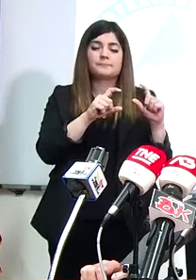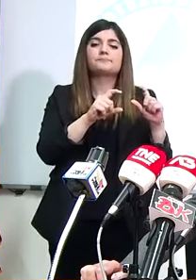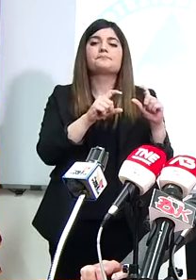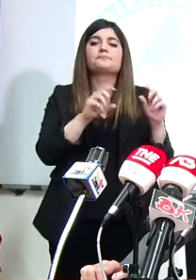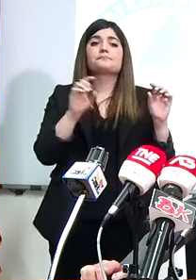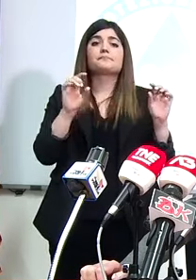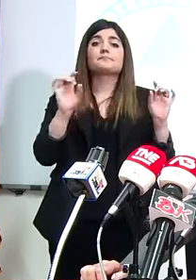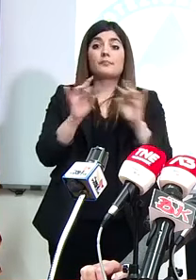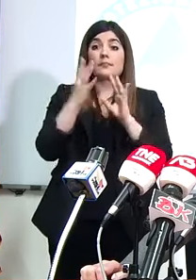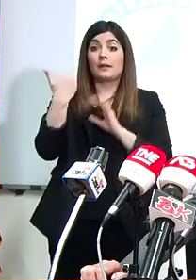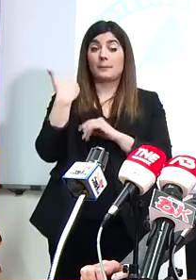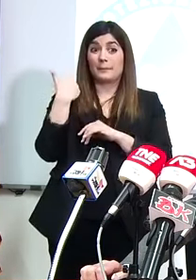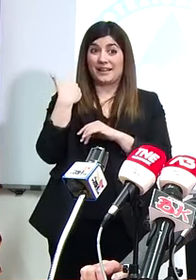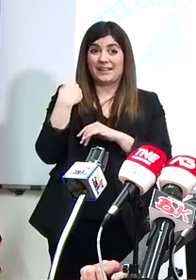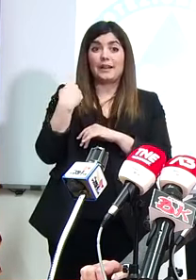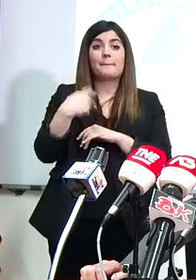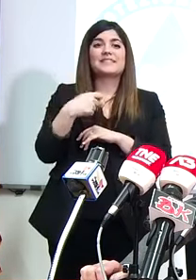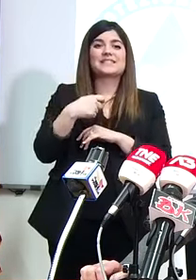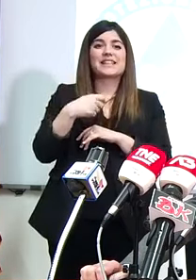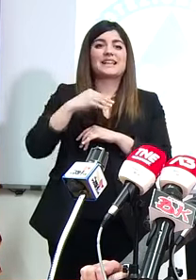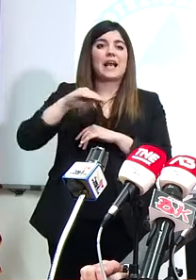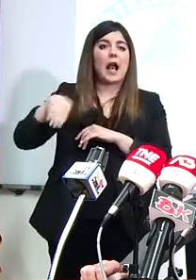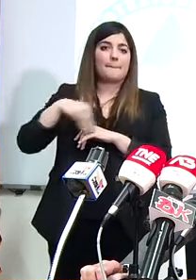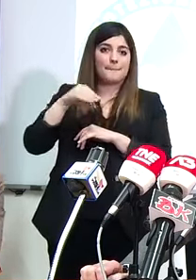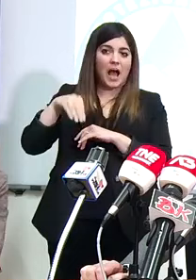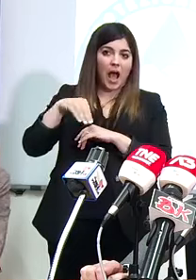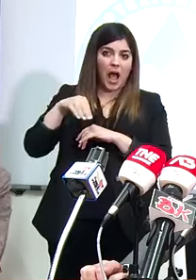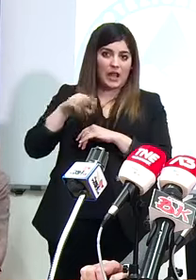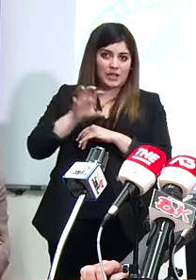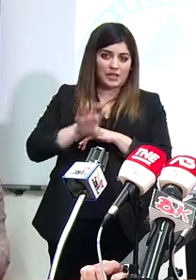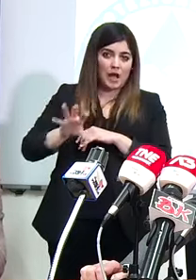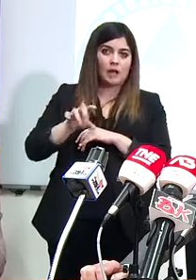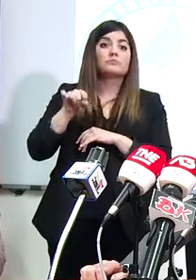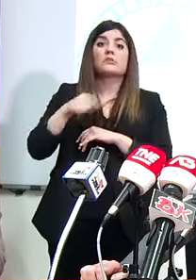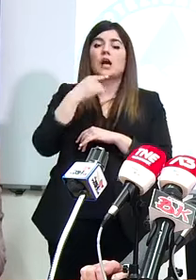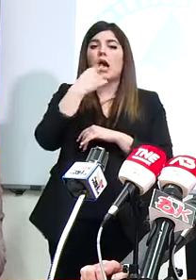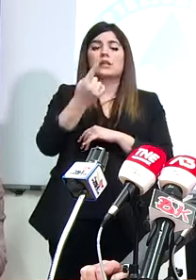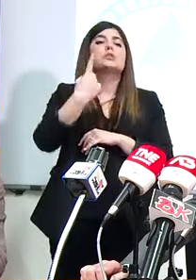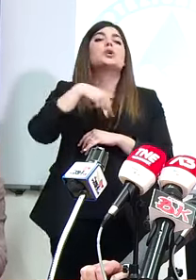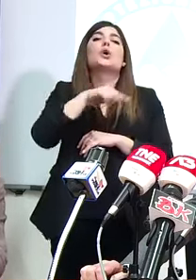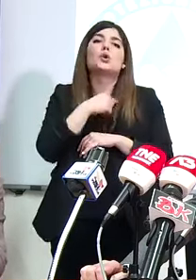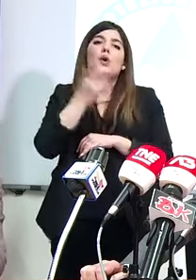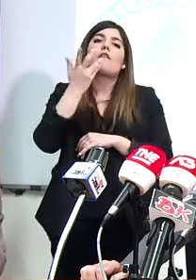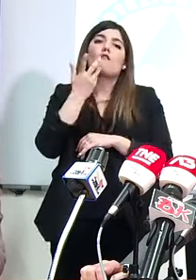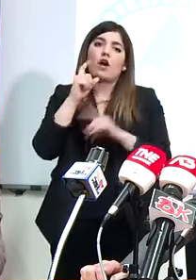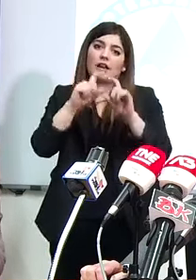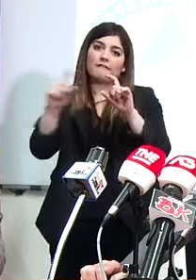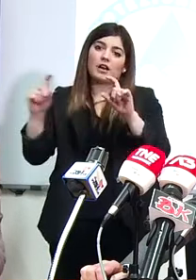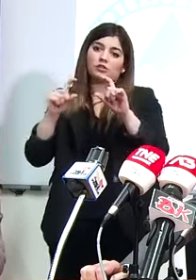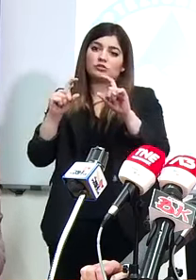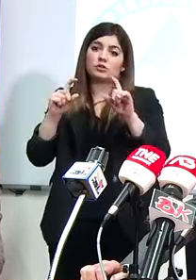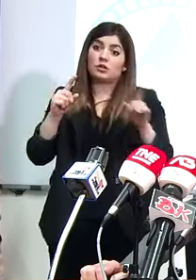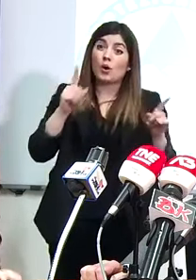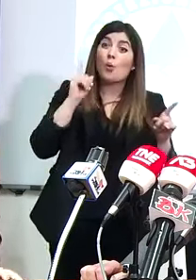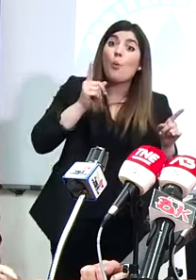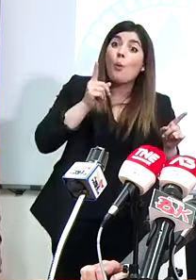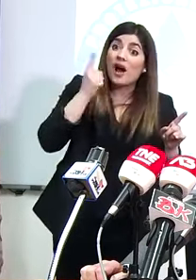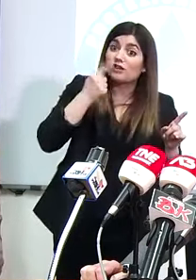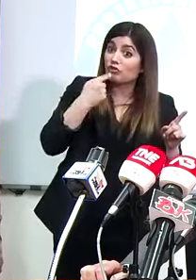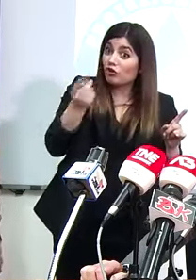de luca ha detto noi stiamo cercando di approvvigionarsi di vaccini il presidente dellai non ha detto cuore no